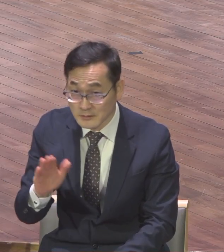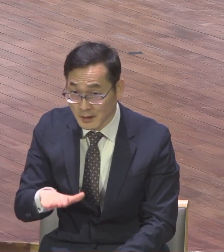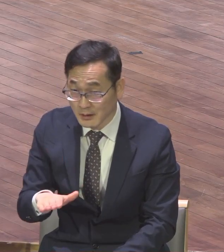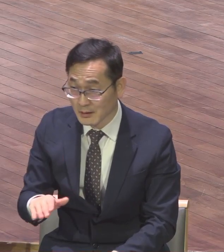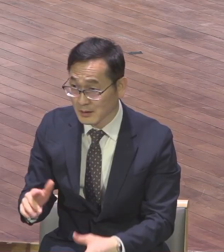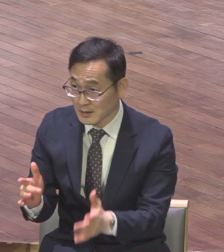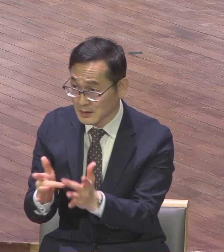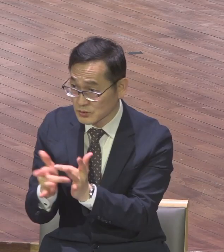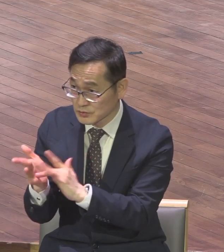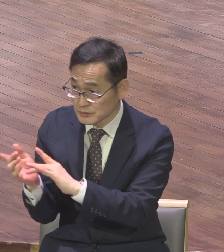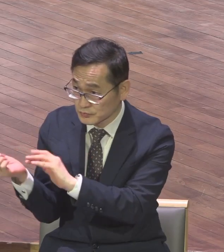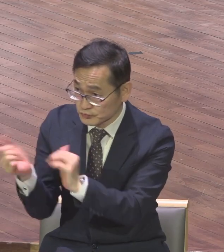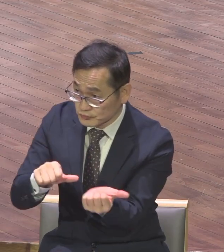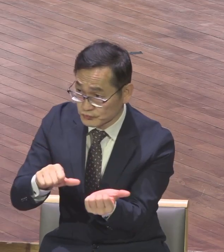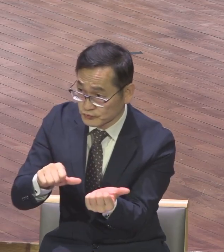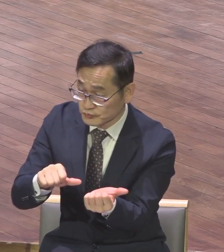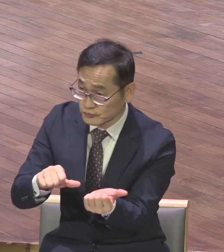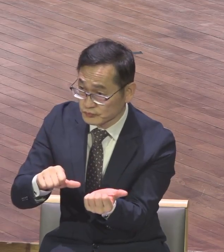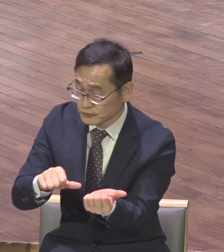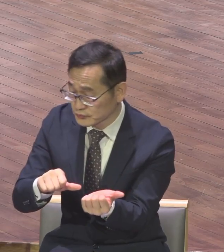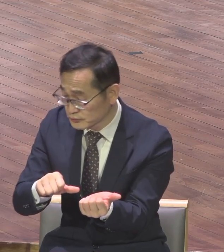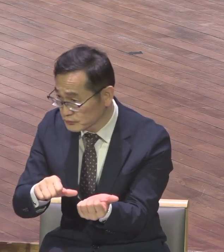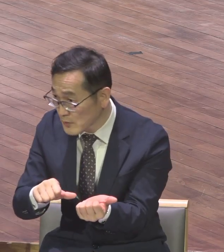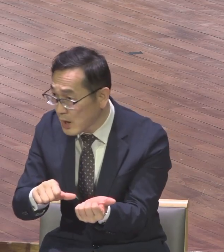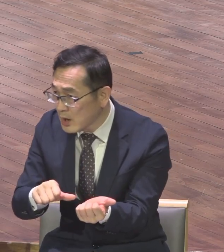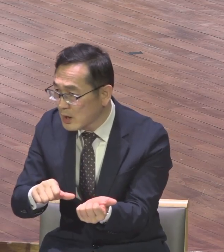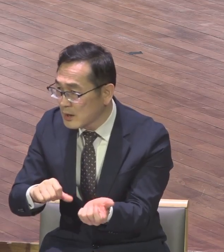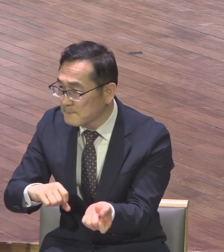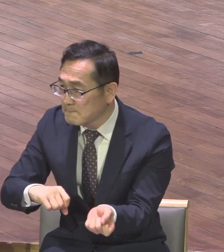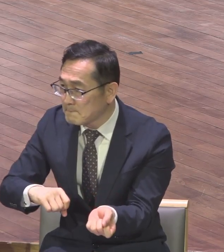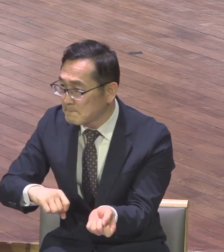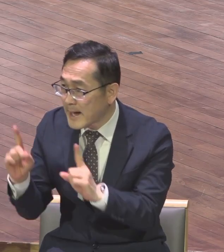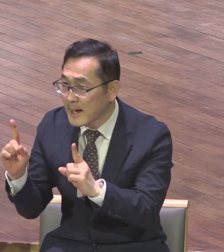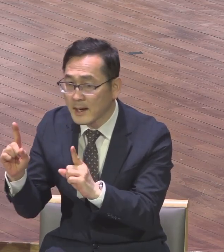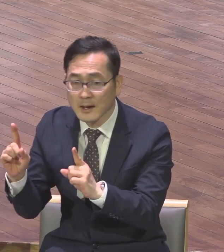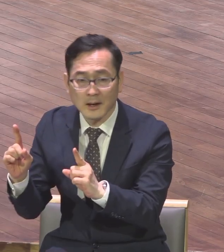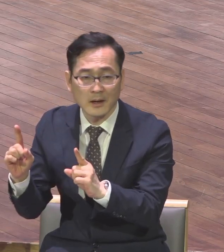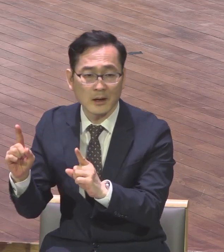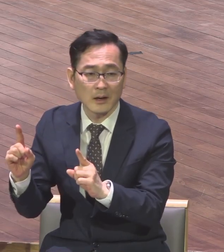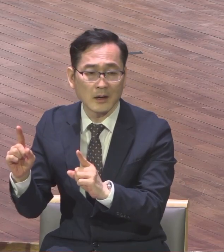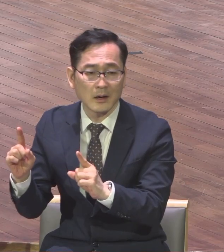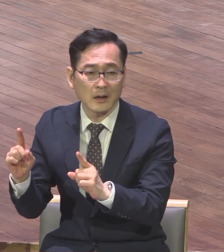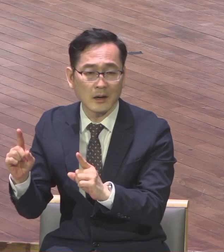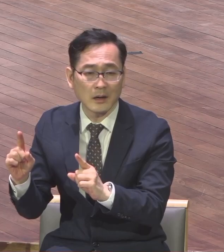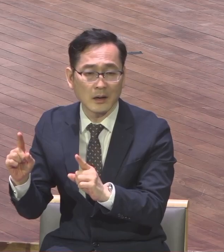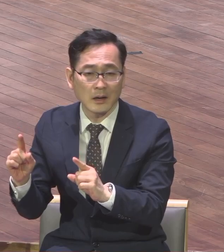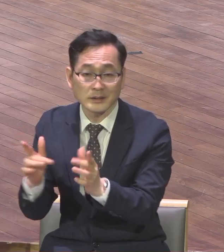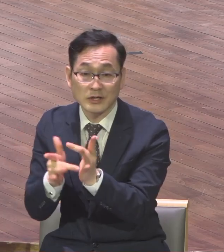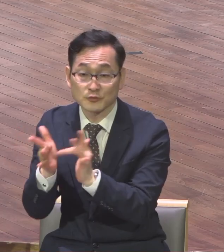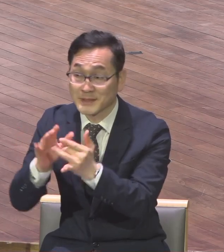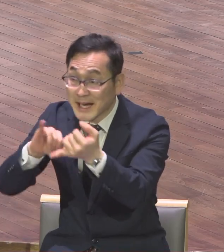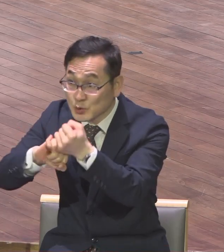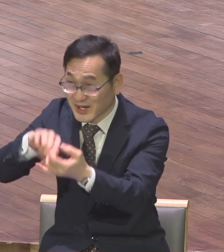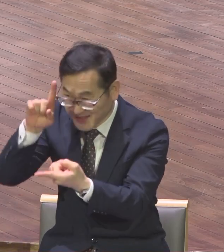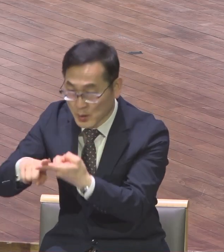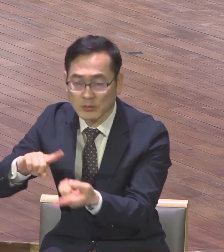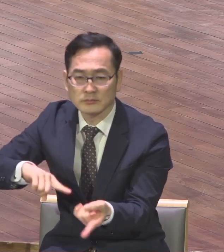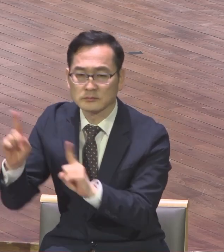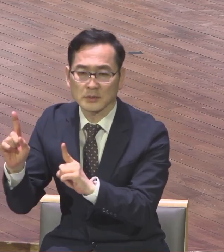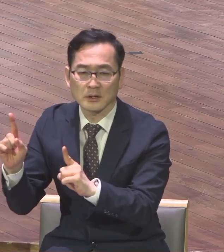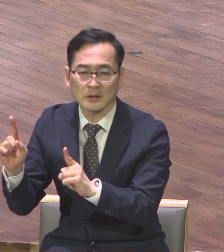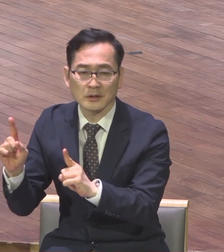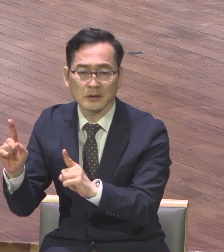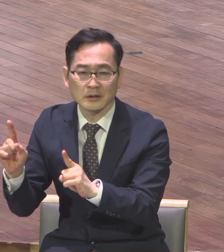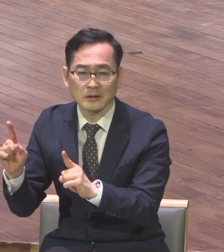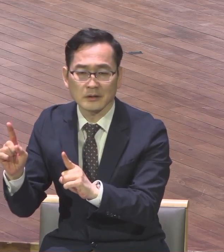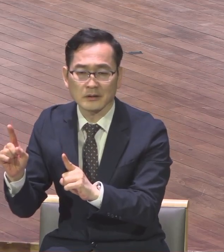십자가 죽음으로 끝난 것이 아니라 약속하신 대로 부활하셨기 때문입니다. 그러나